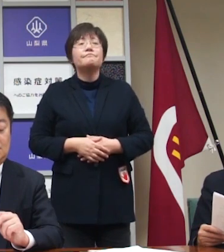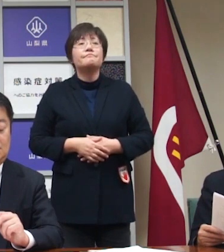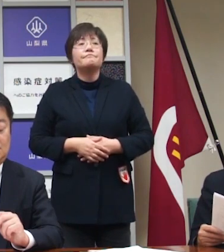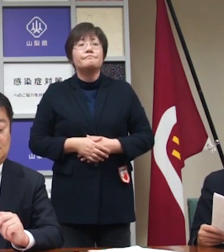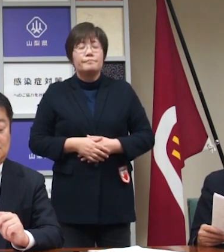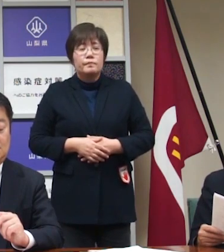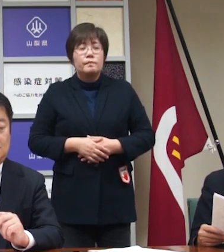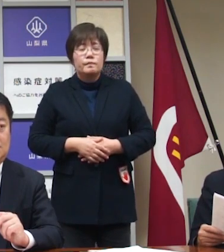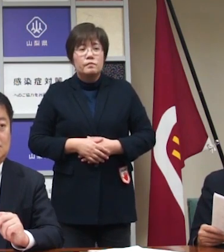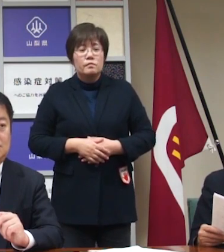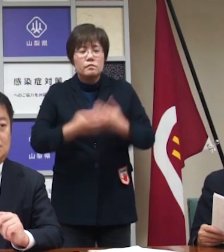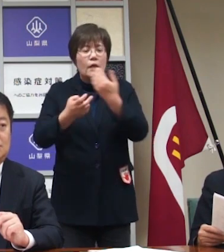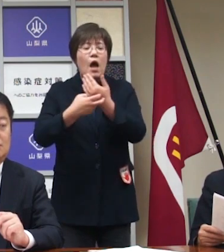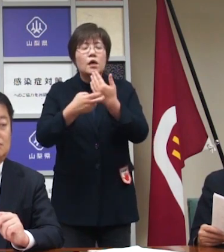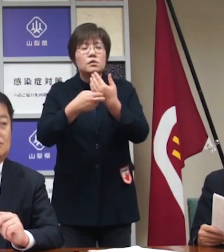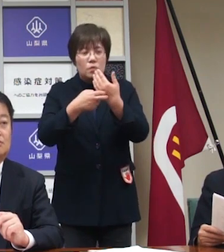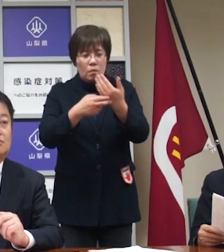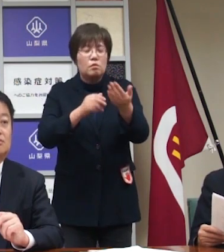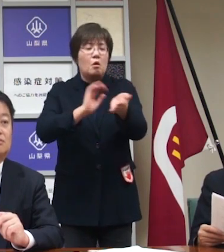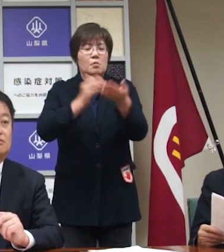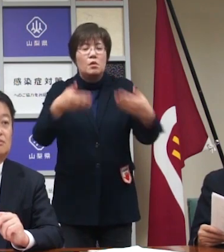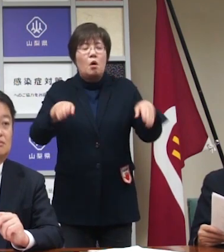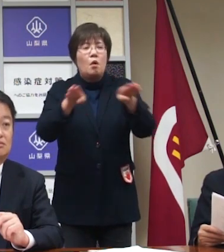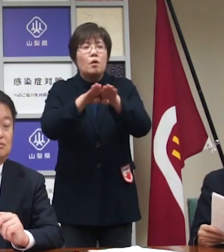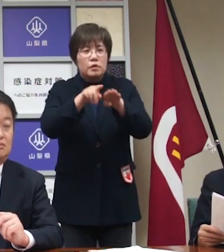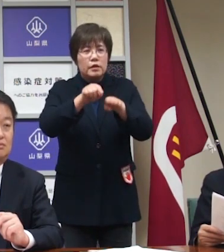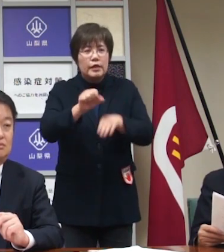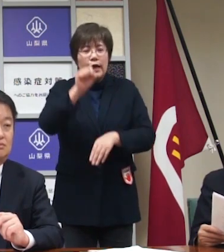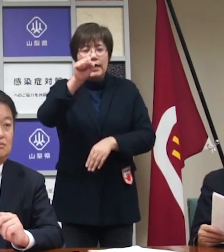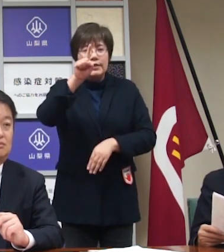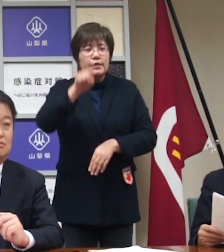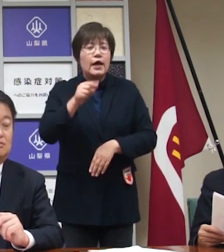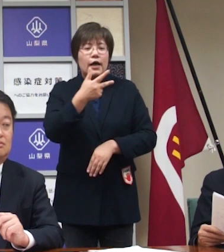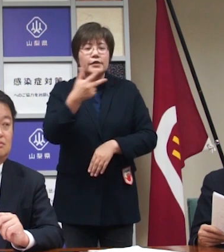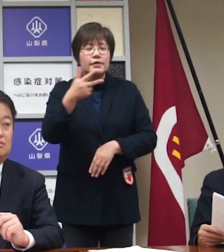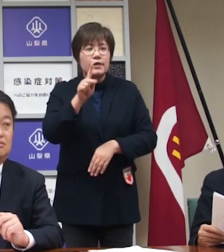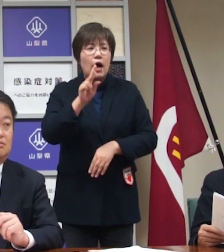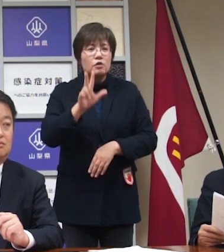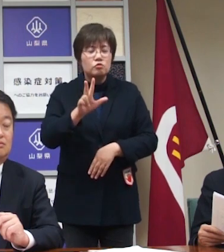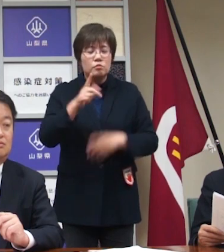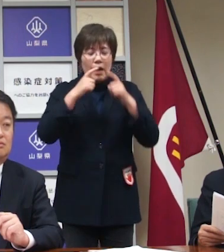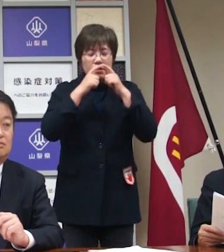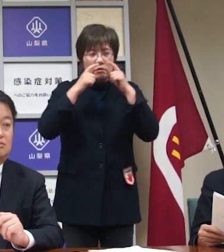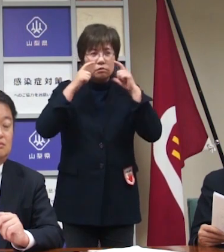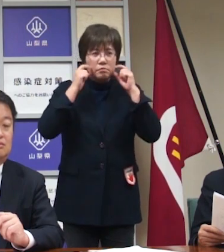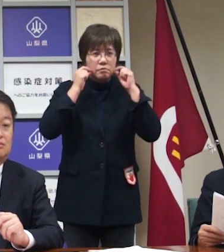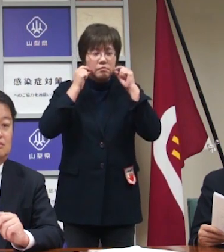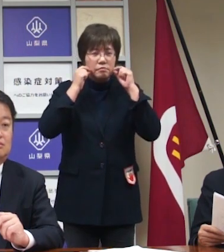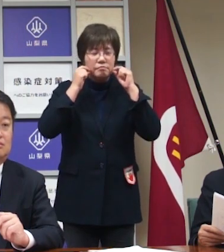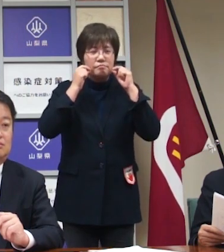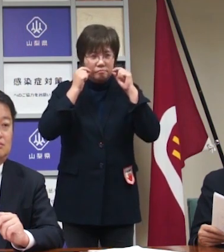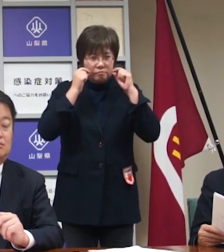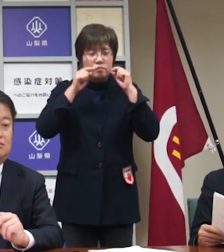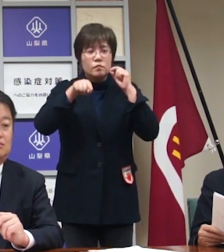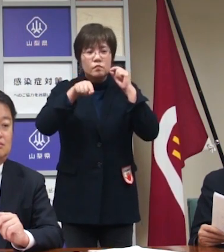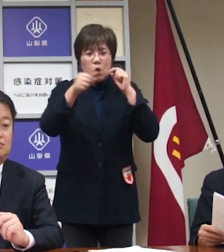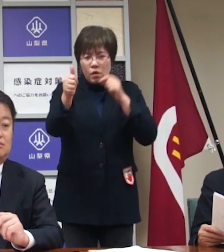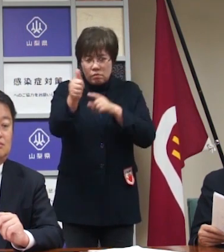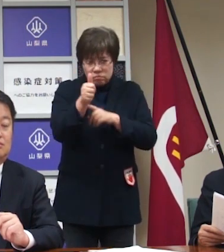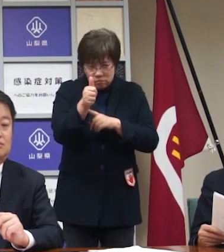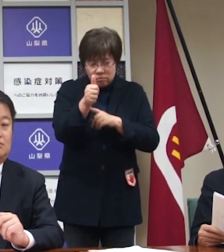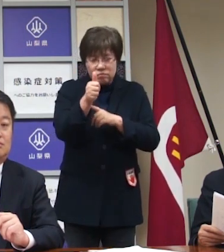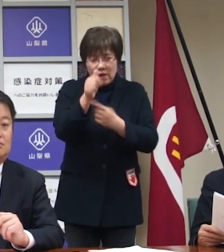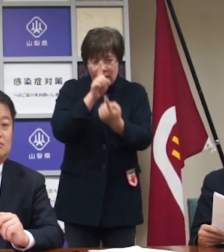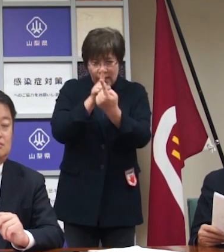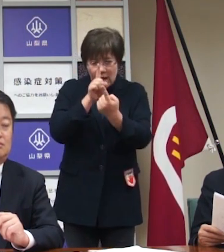の医療機関ですから、きちんとサージカルマスクというマスクをして、そしてその方対応したら、